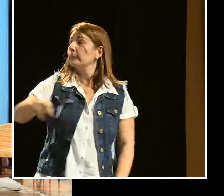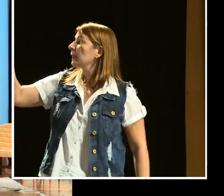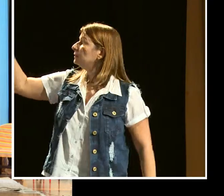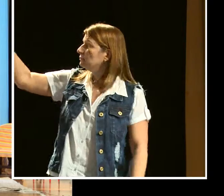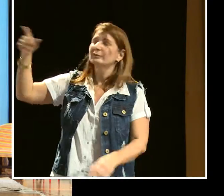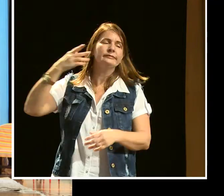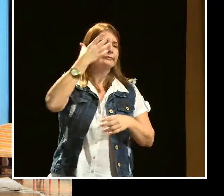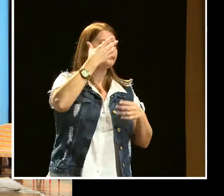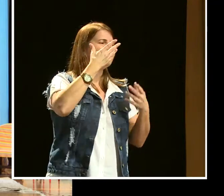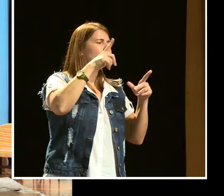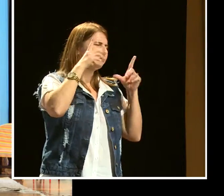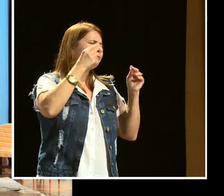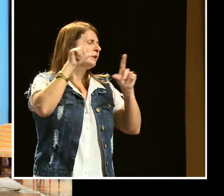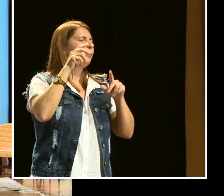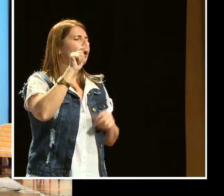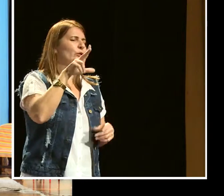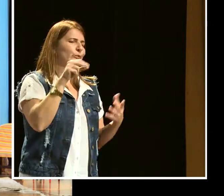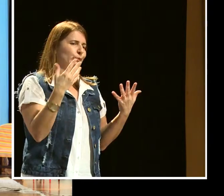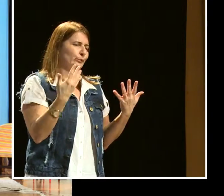e também no EJA.